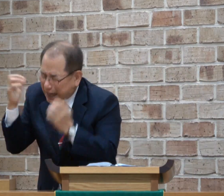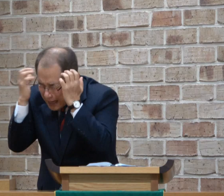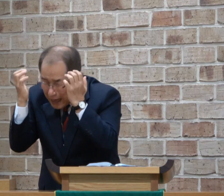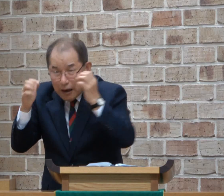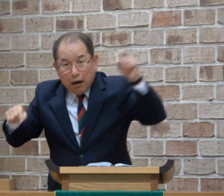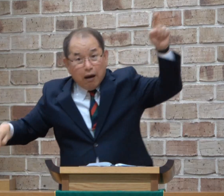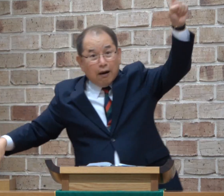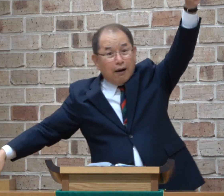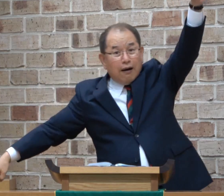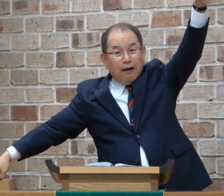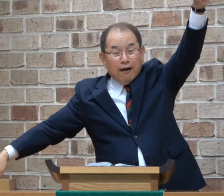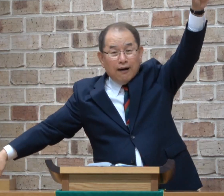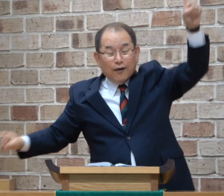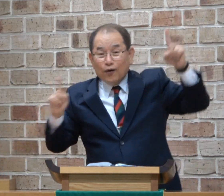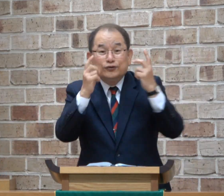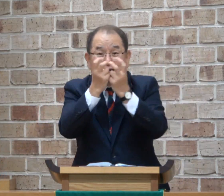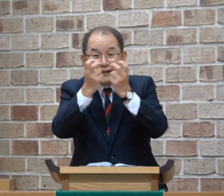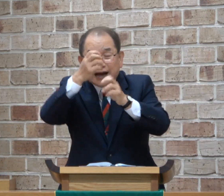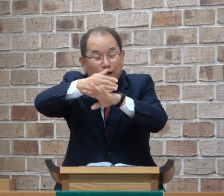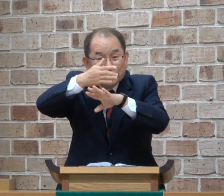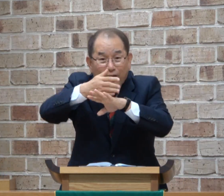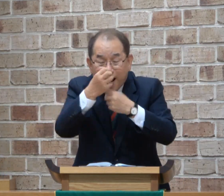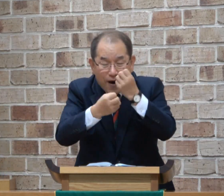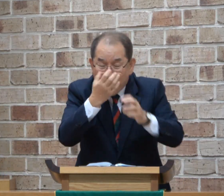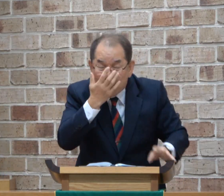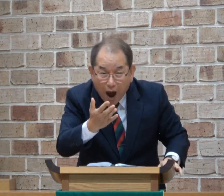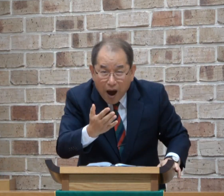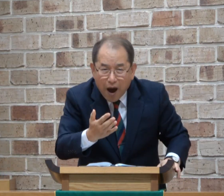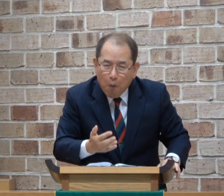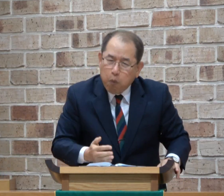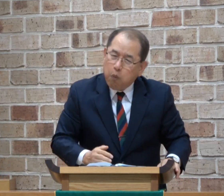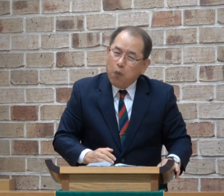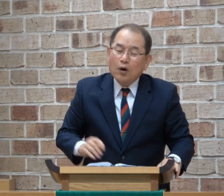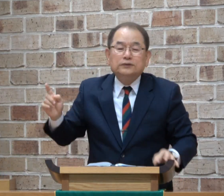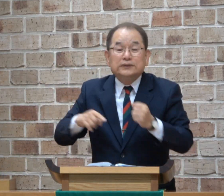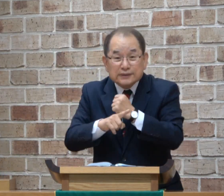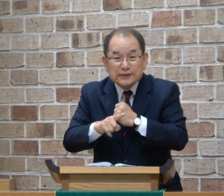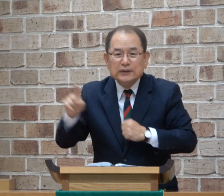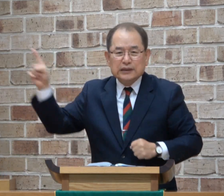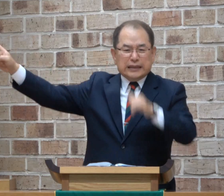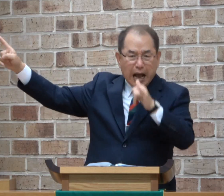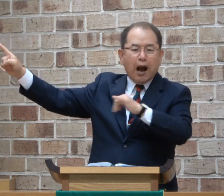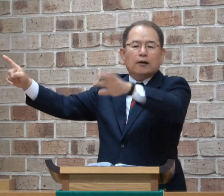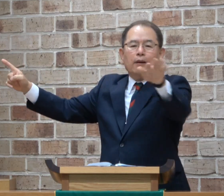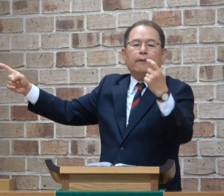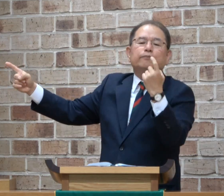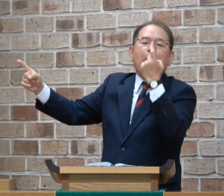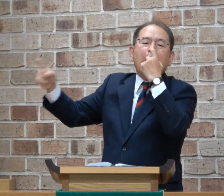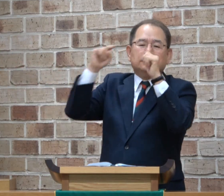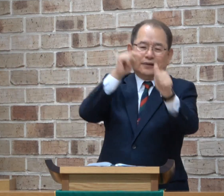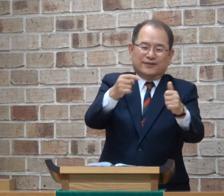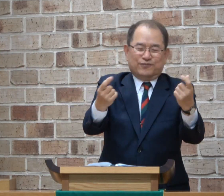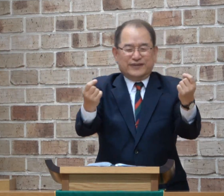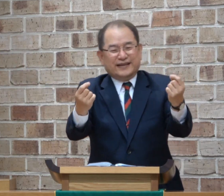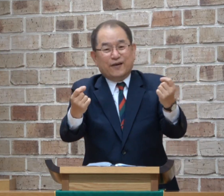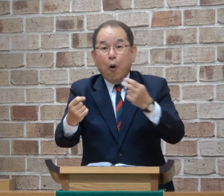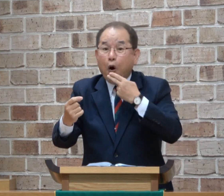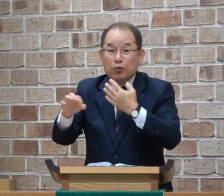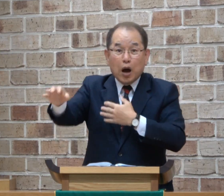떨어졌을 때 어떻게 감사할 수 있겠습니까? 그러나 그런 믿음이 여기 있습니다. 우리가 배워야 합니다. 여기